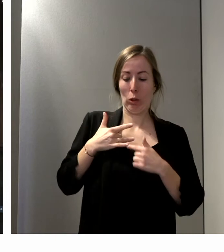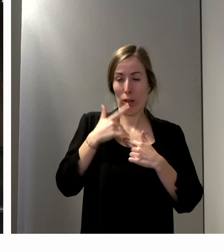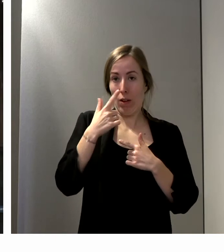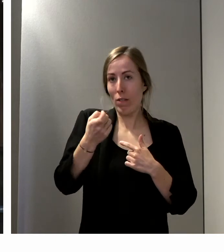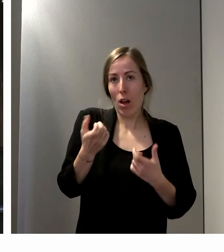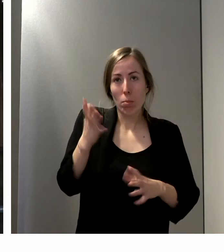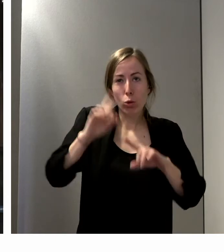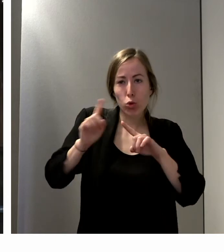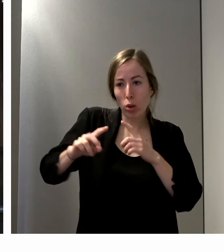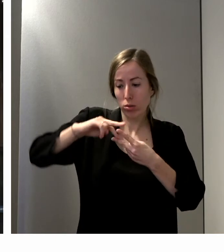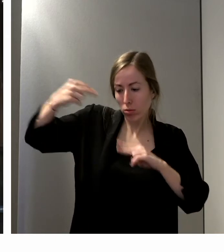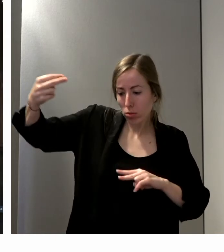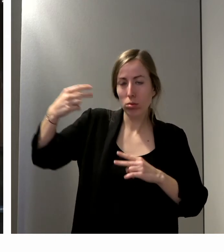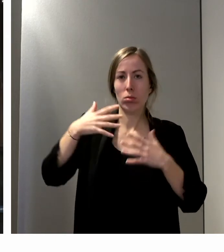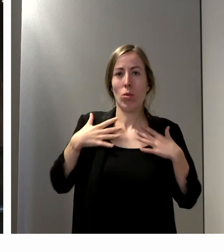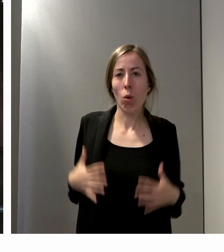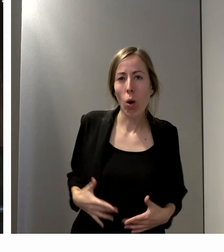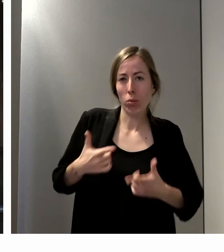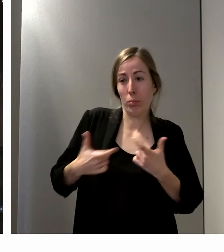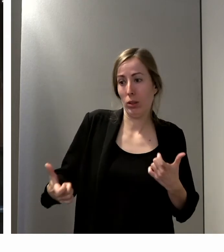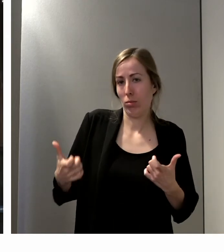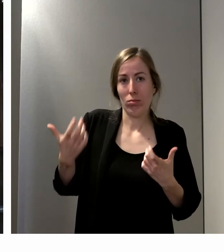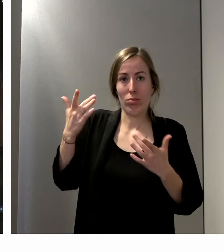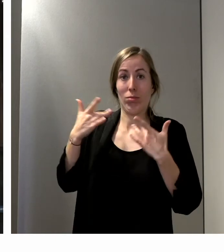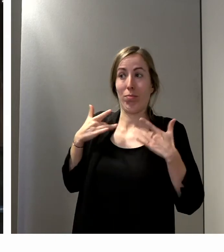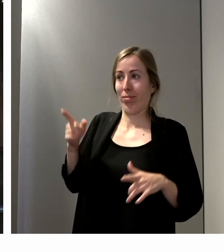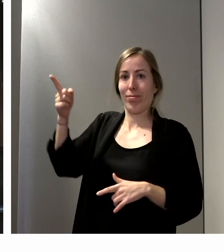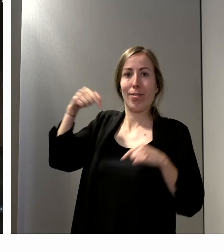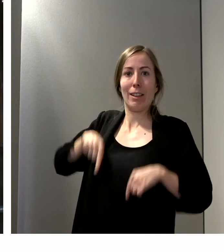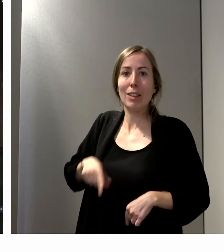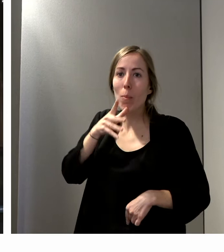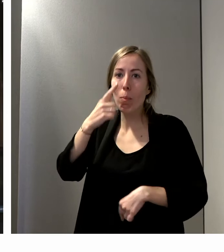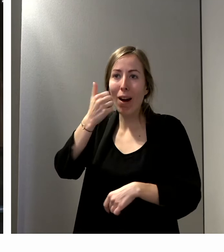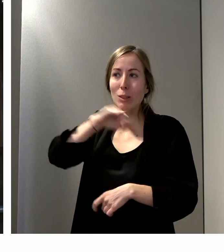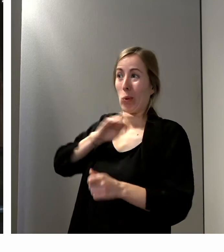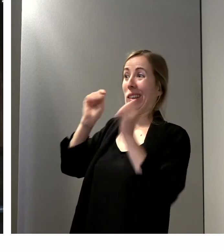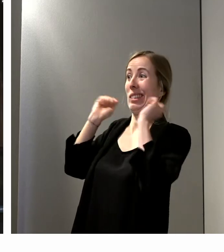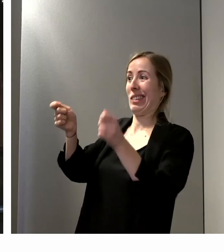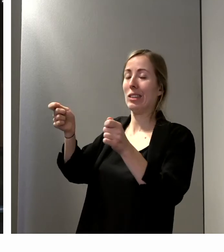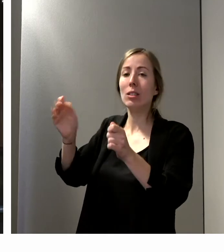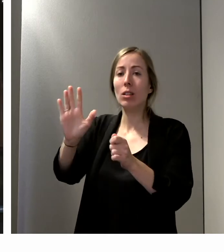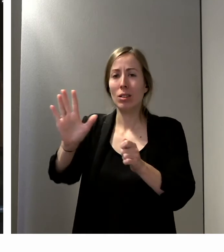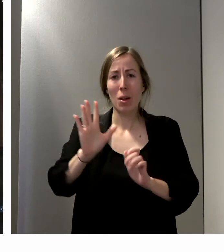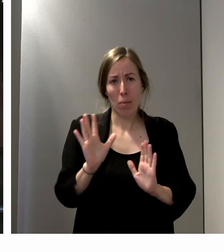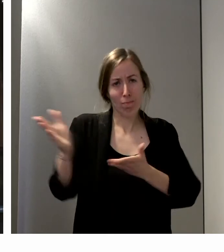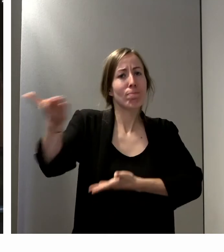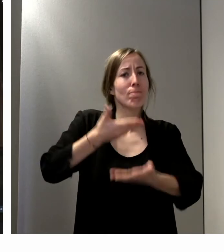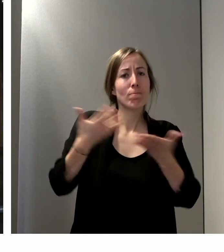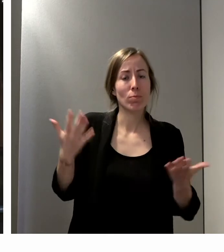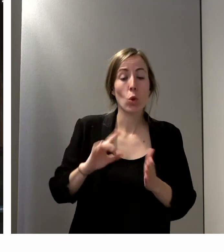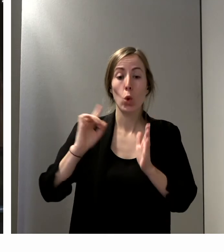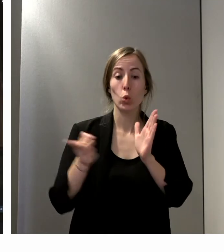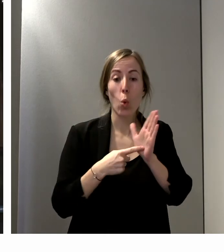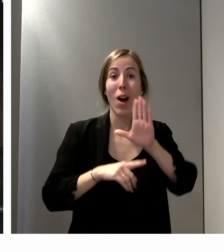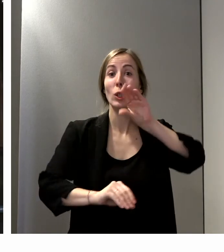exemple, biologiques qui sont indépendants de la volonté des États ou des personnes. Dès lors, il convient plutôt de parler d'un droit aux soins de